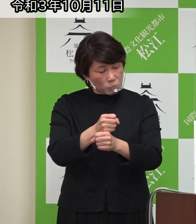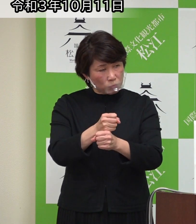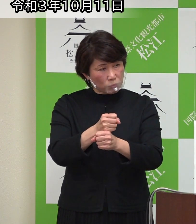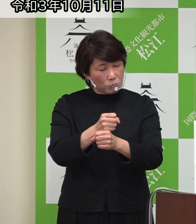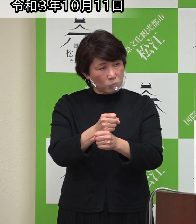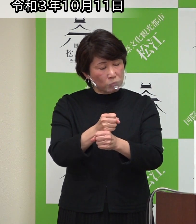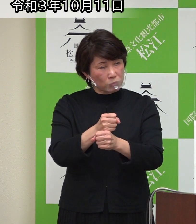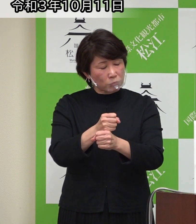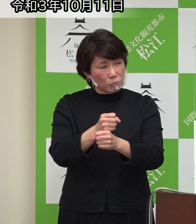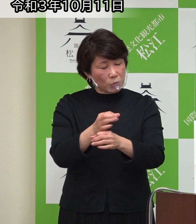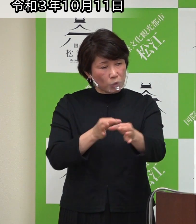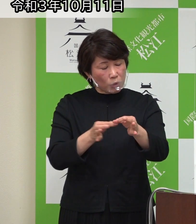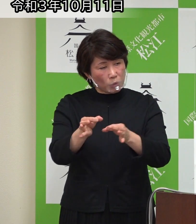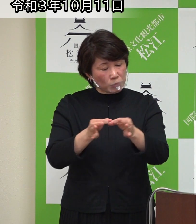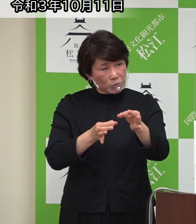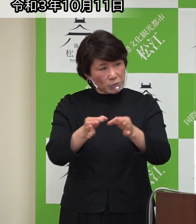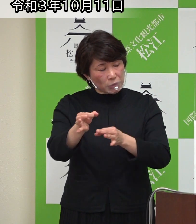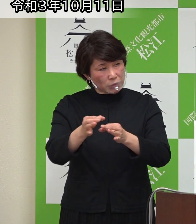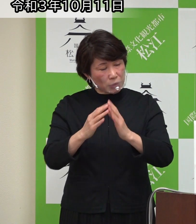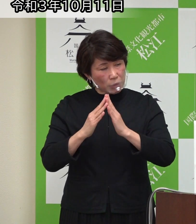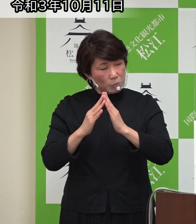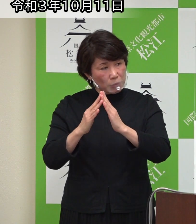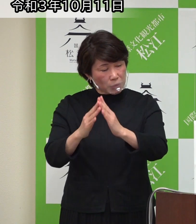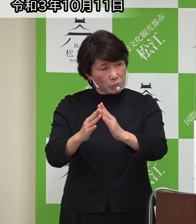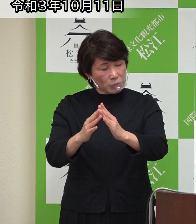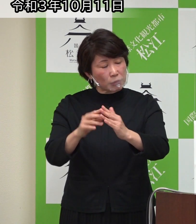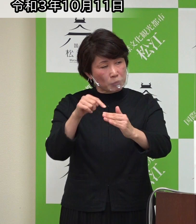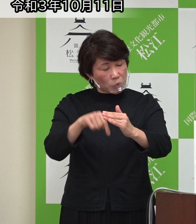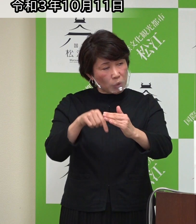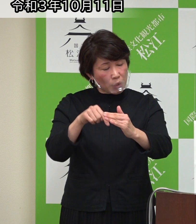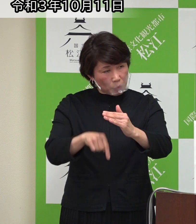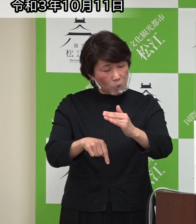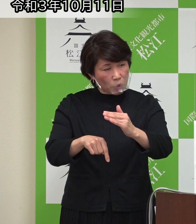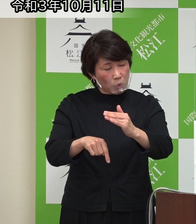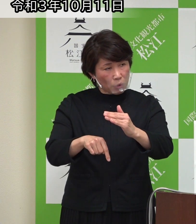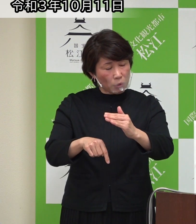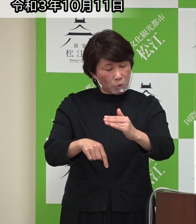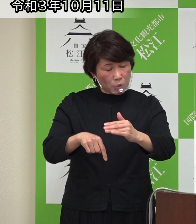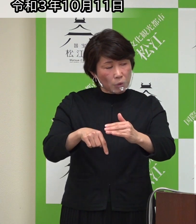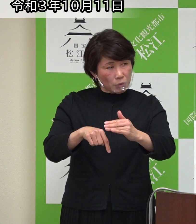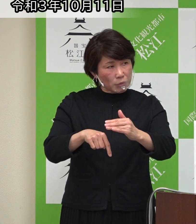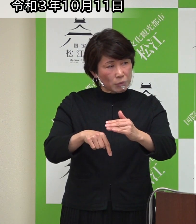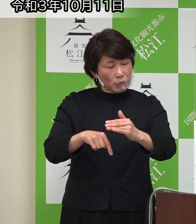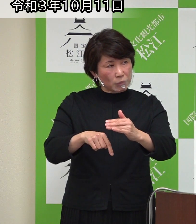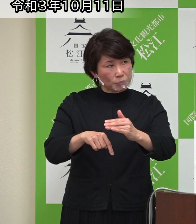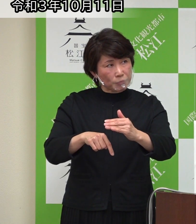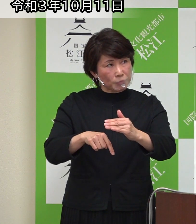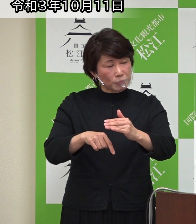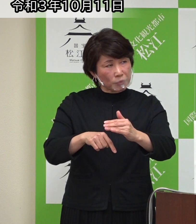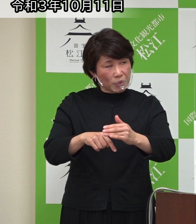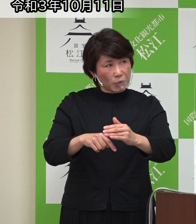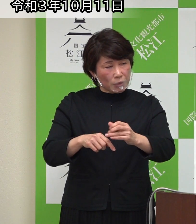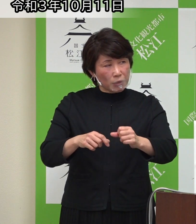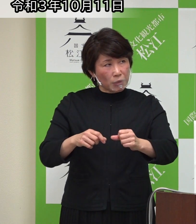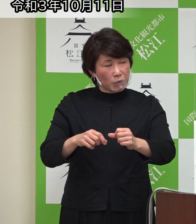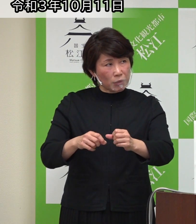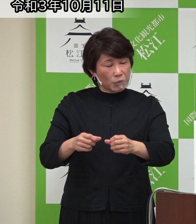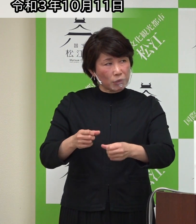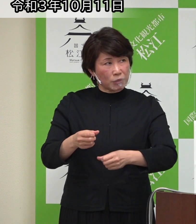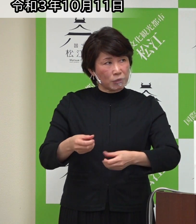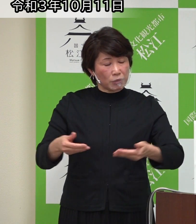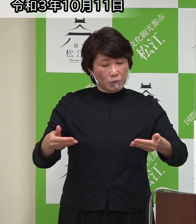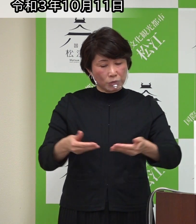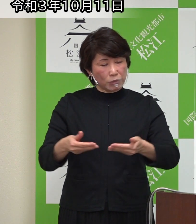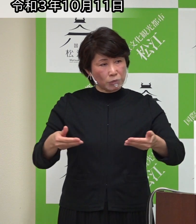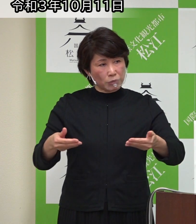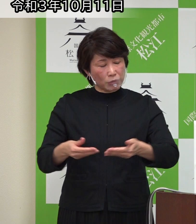ているこの中の、まあ、中心市街地のですね中でのものづくり伝統的なものをやっているところを、職人商店街として育て